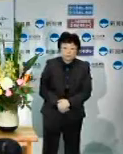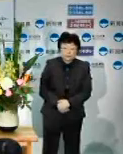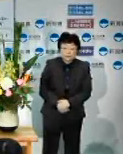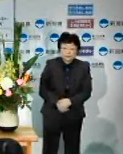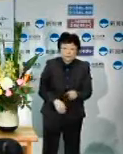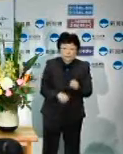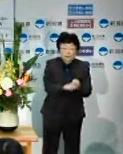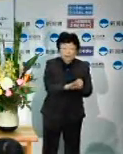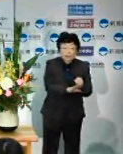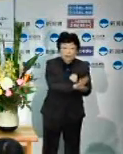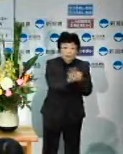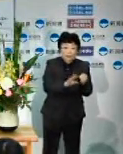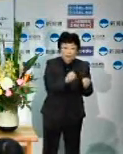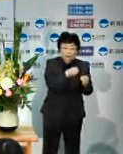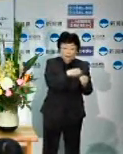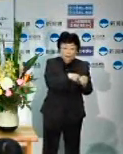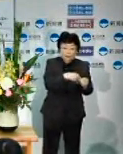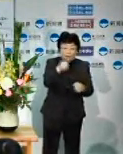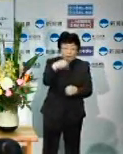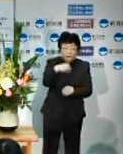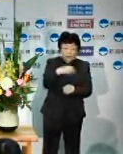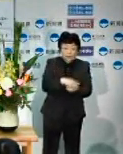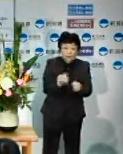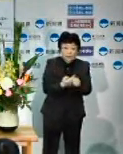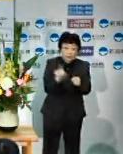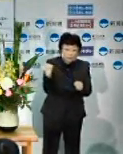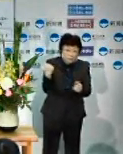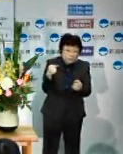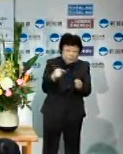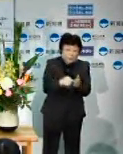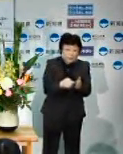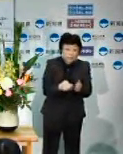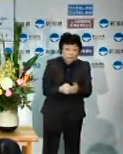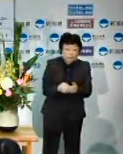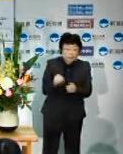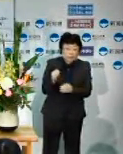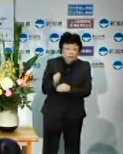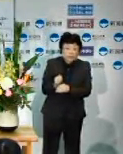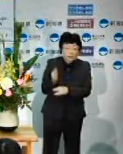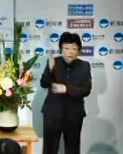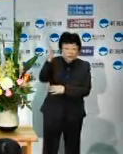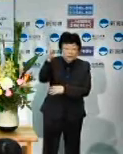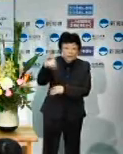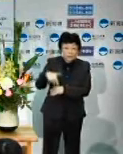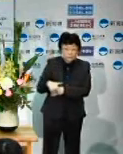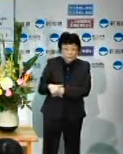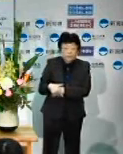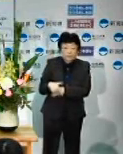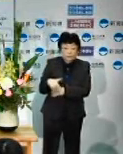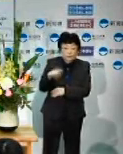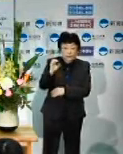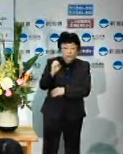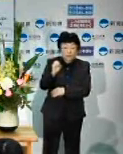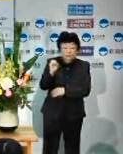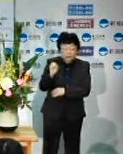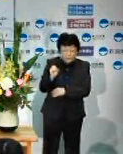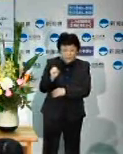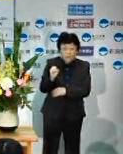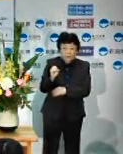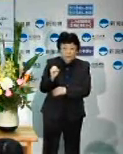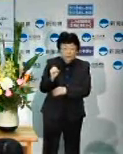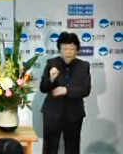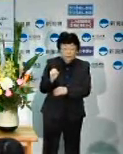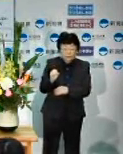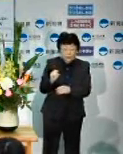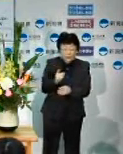原発についてなんですけれども、昨年の末に政府が脱炭素に関する基本方針を示して、